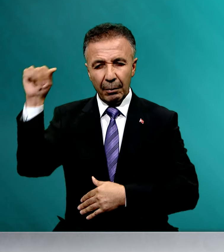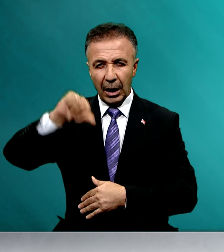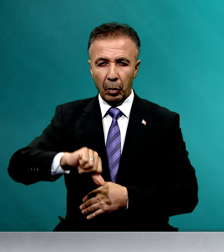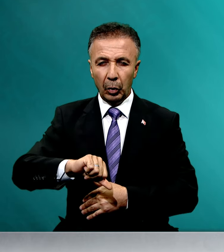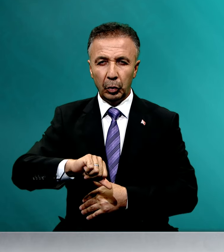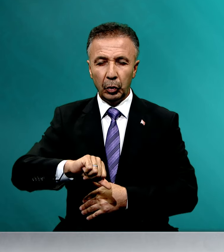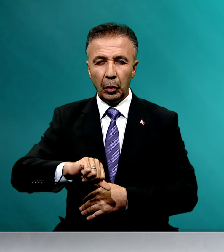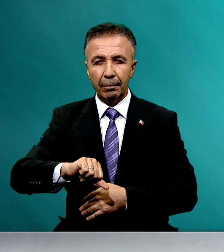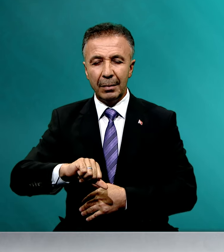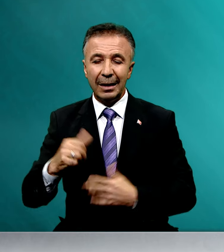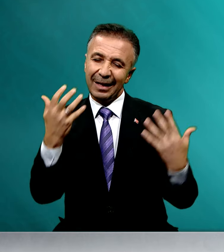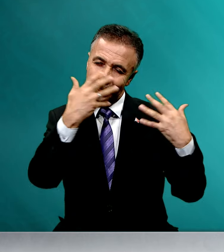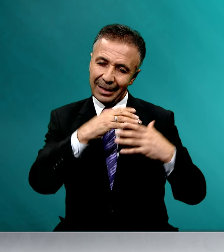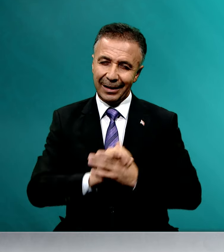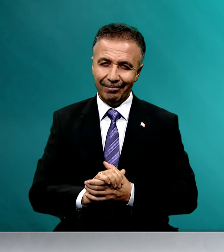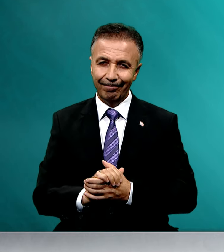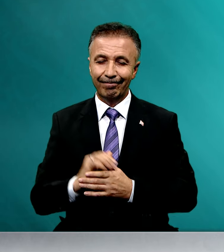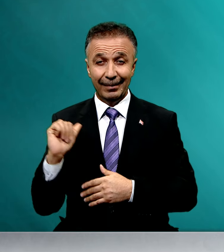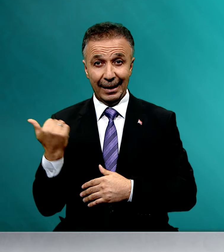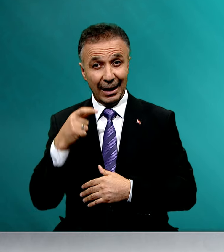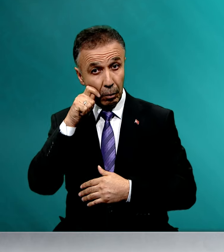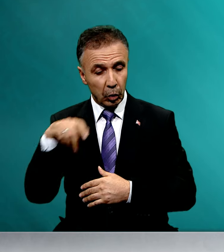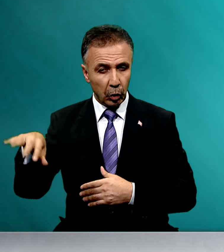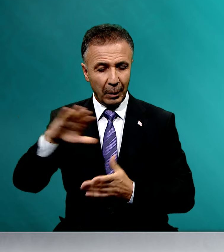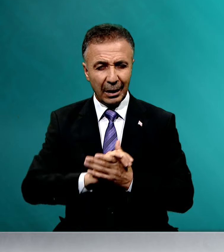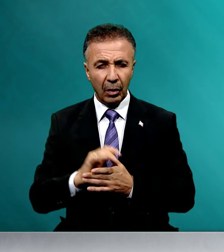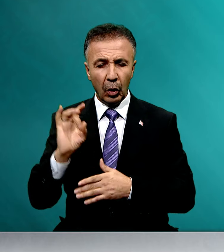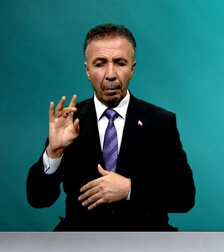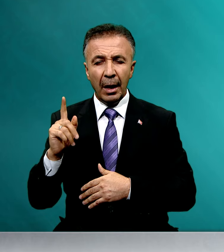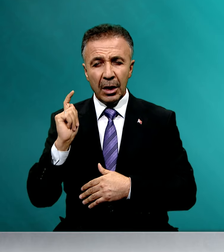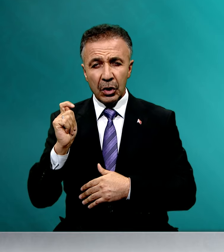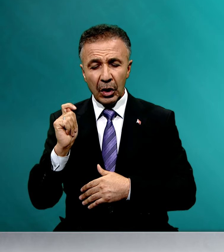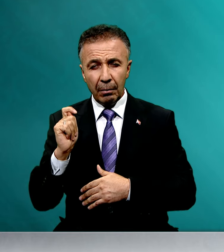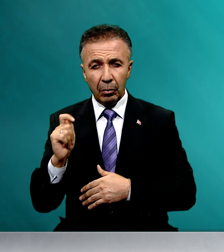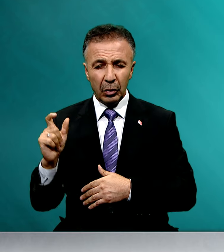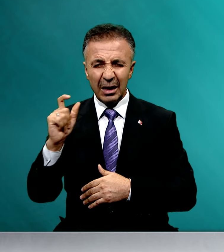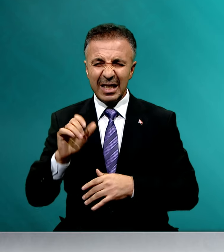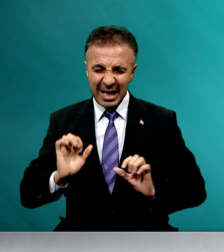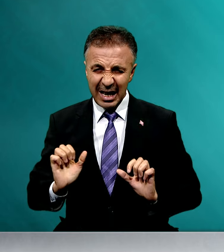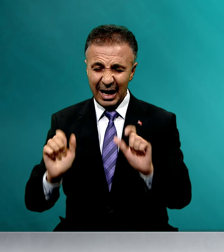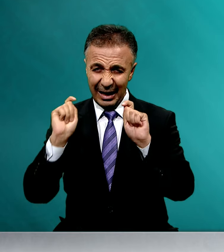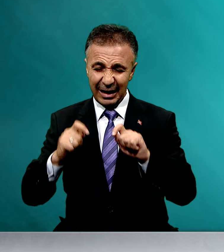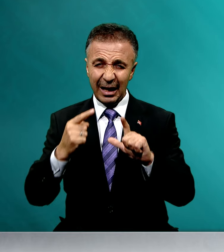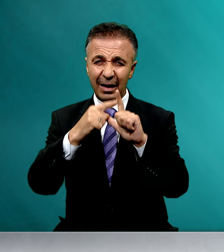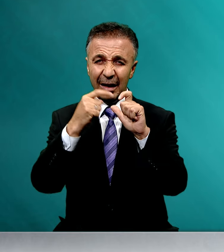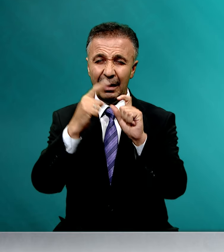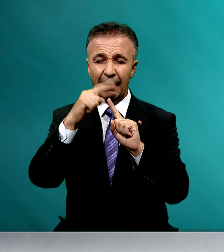Değerli Müslümanlar, 15 Temmuz ihanetini gerçekleştiren FETÖ,